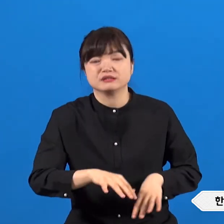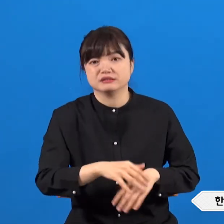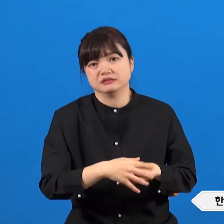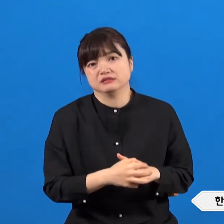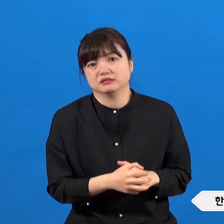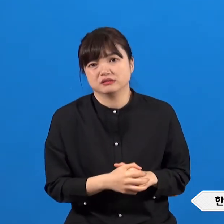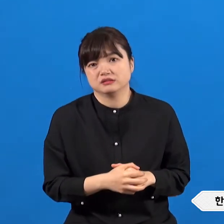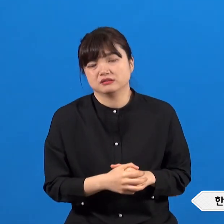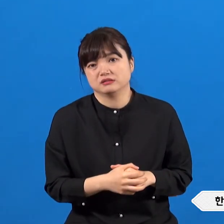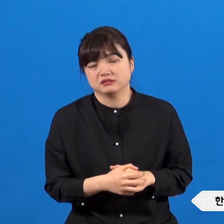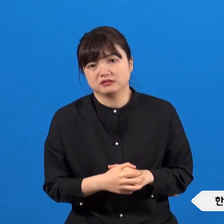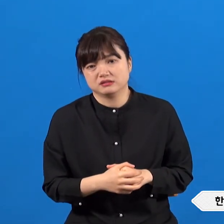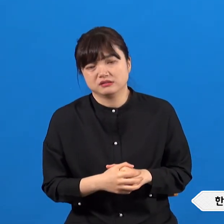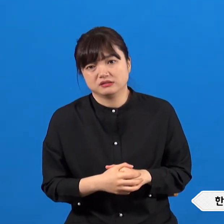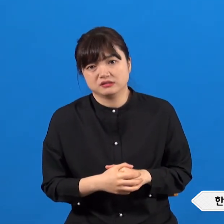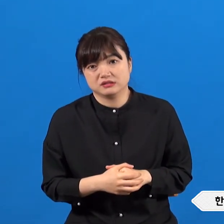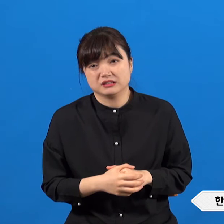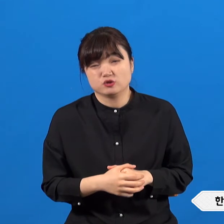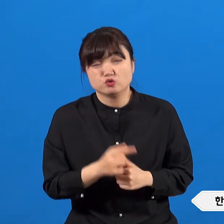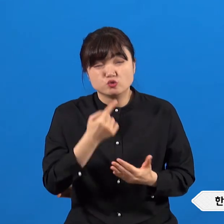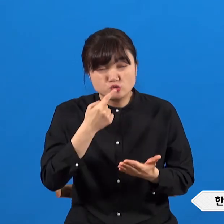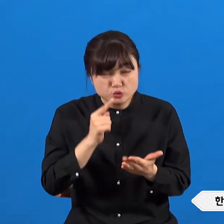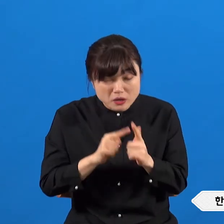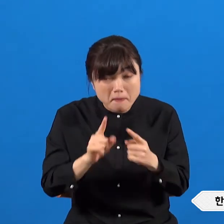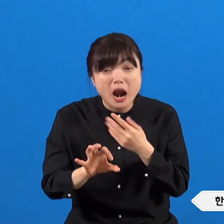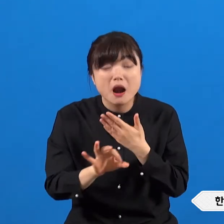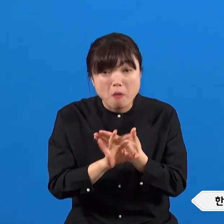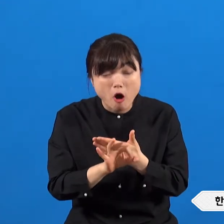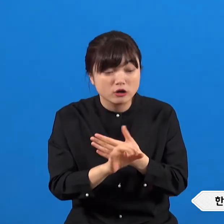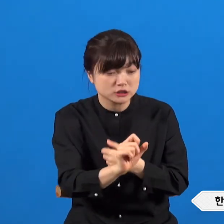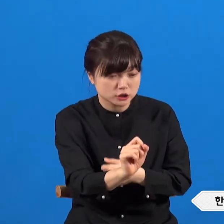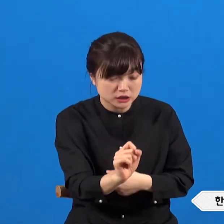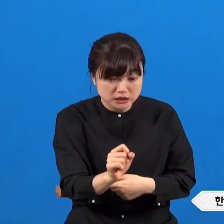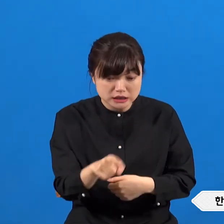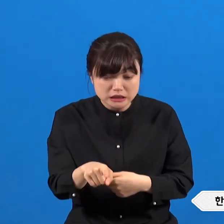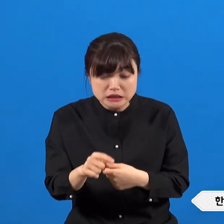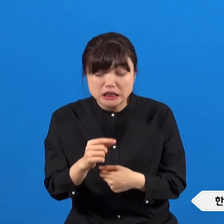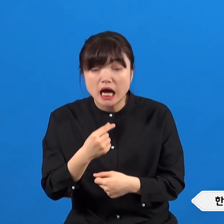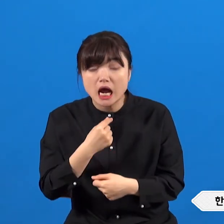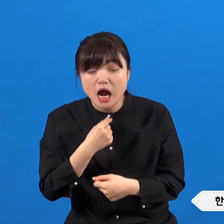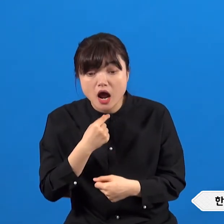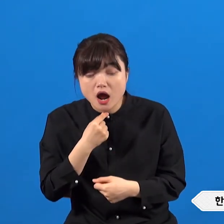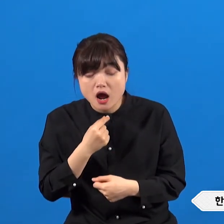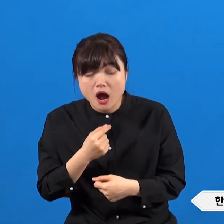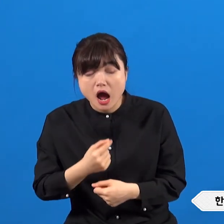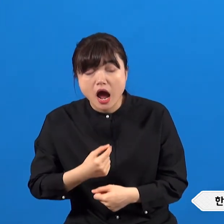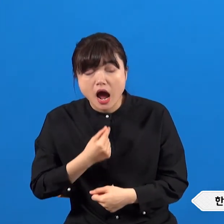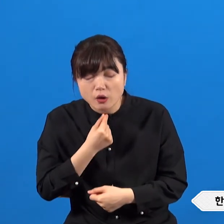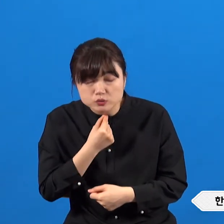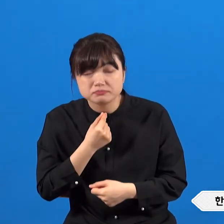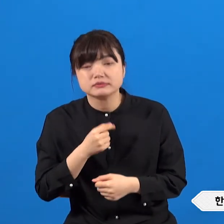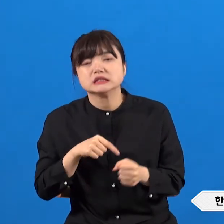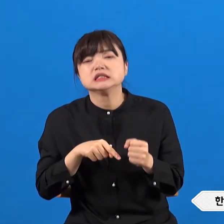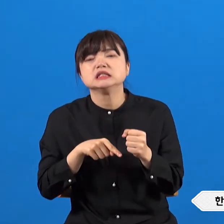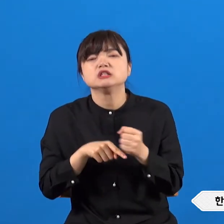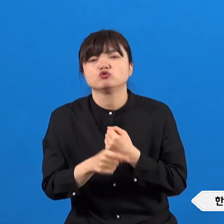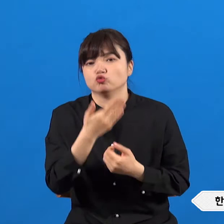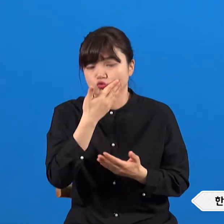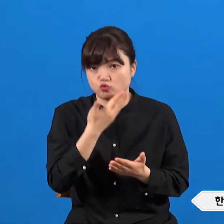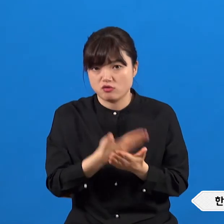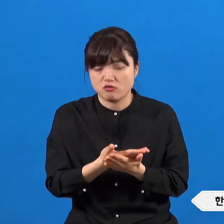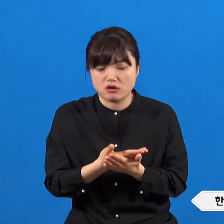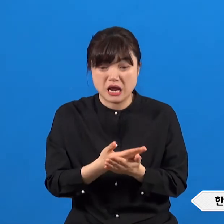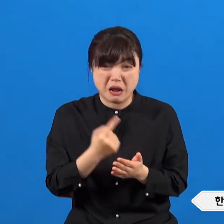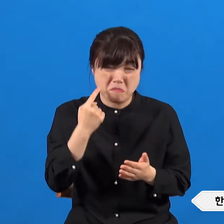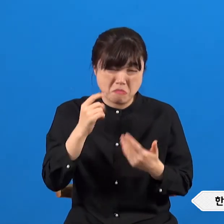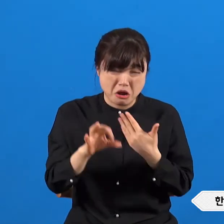없다는 말입니다. 다른 말로 하면 동기가 중요합니다. 아무리 이웃 사랑을 많이 해도